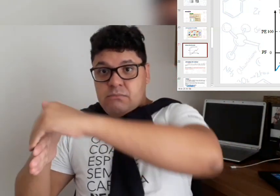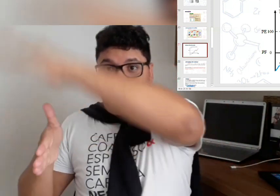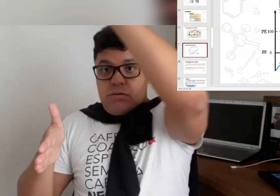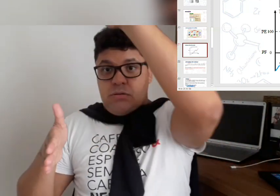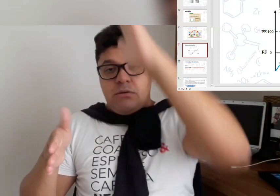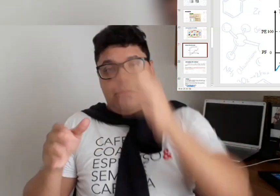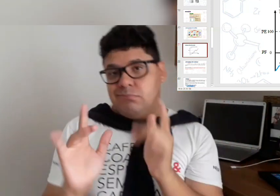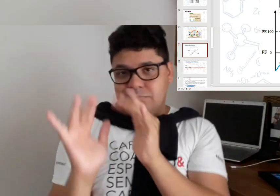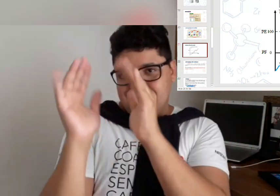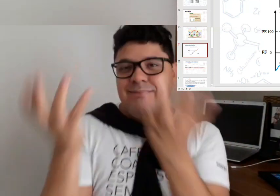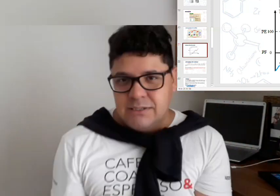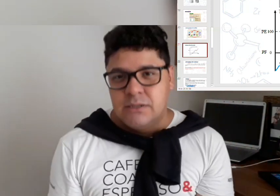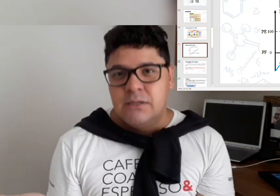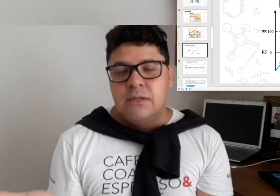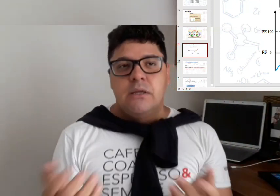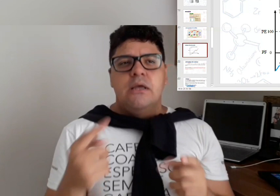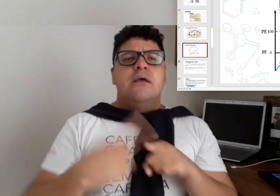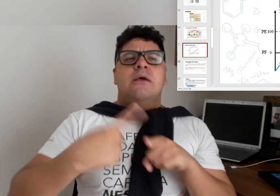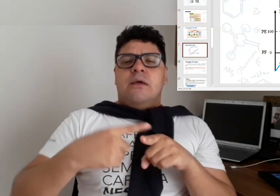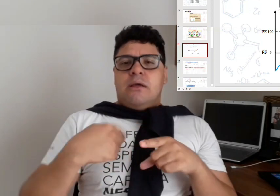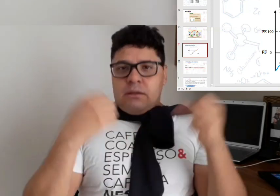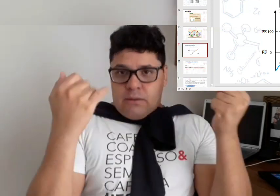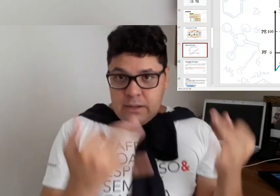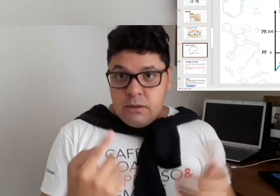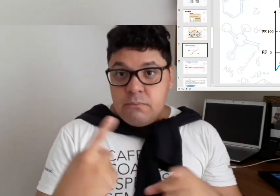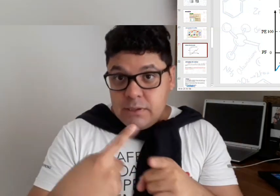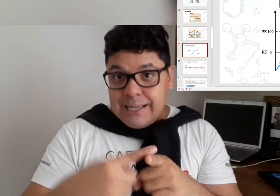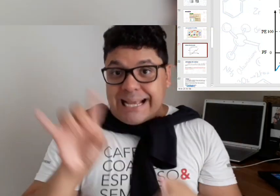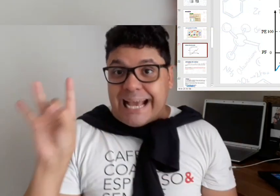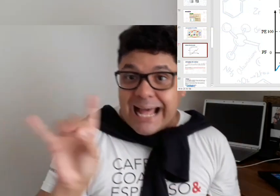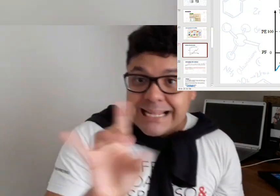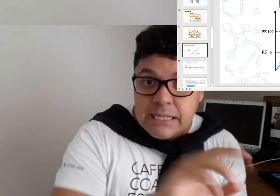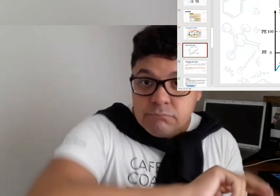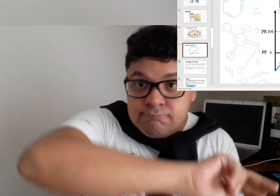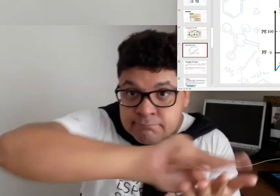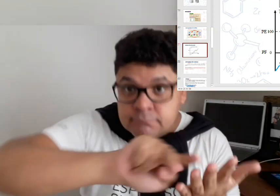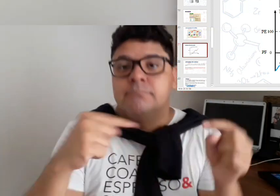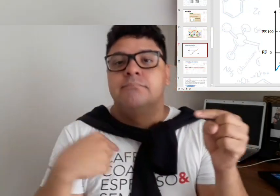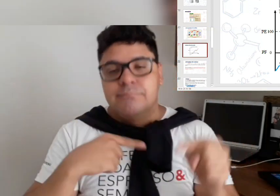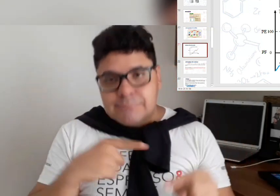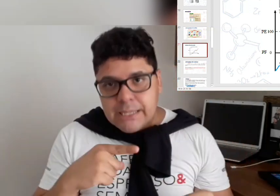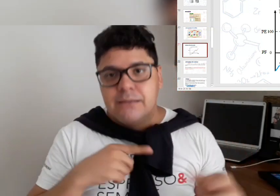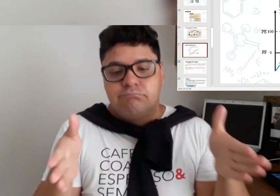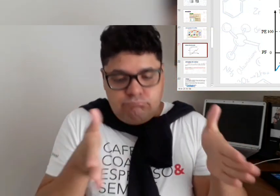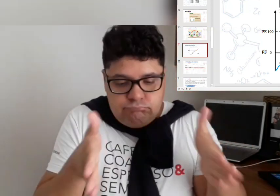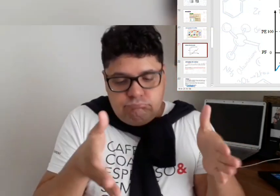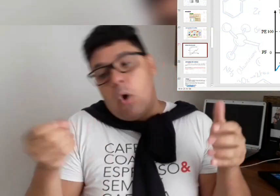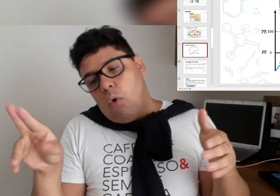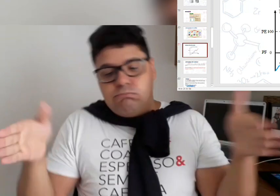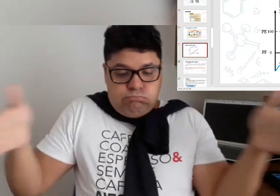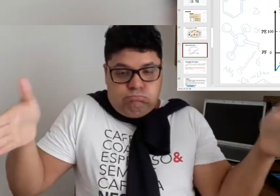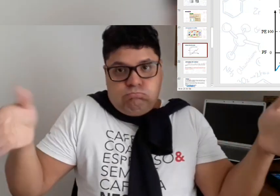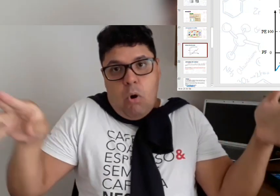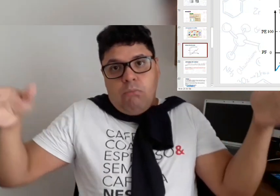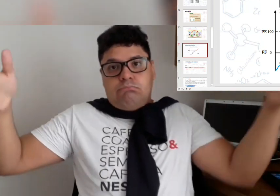definir, né, quem é quem, porque cada uma tem o seu ponto de fusão e ebulição, que são características